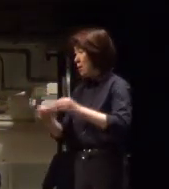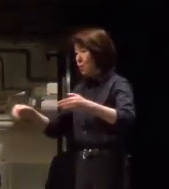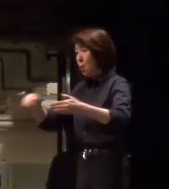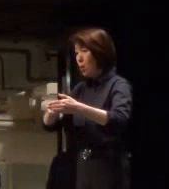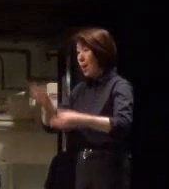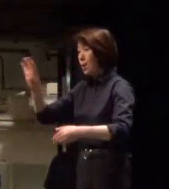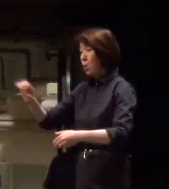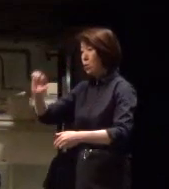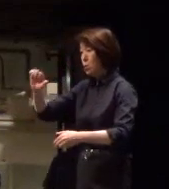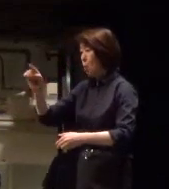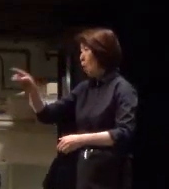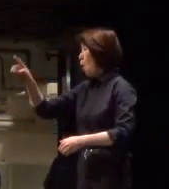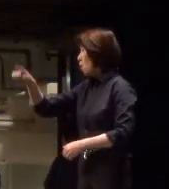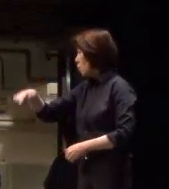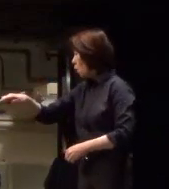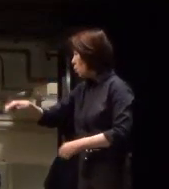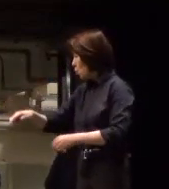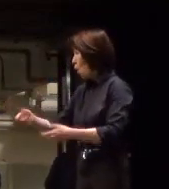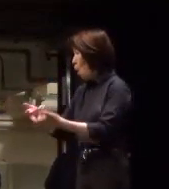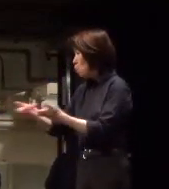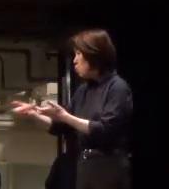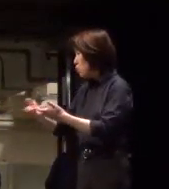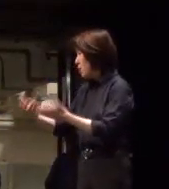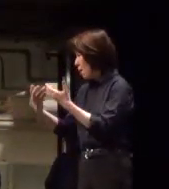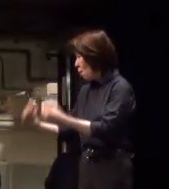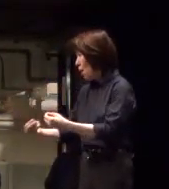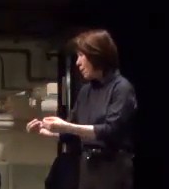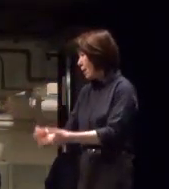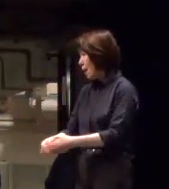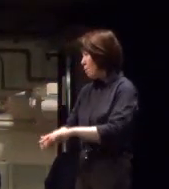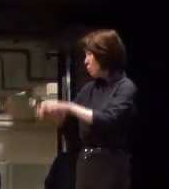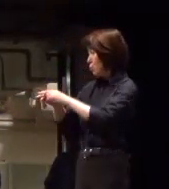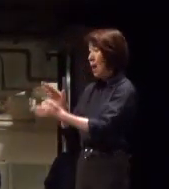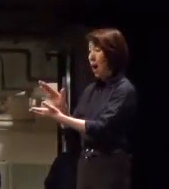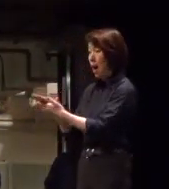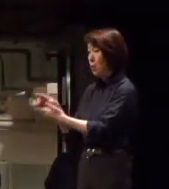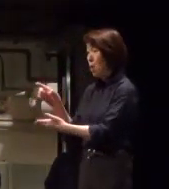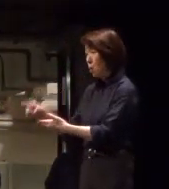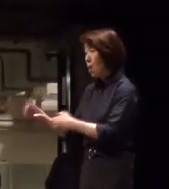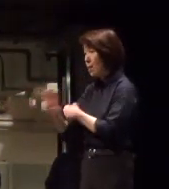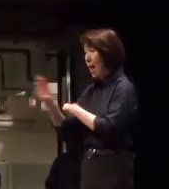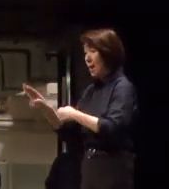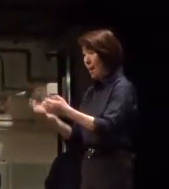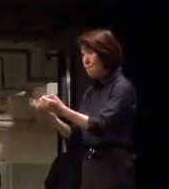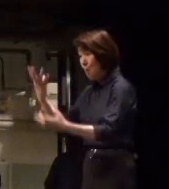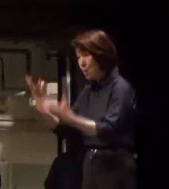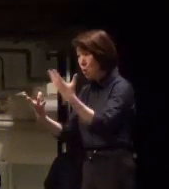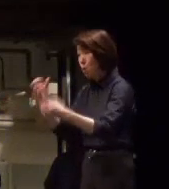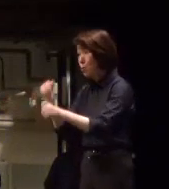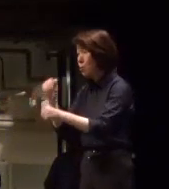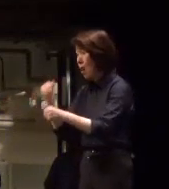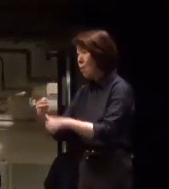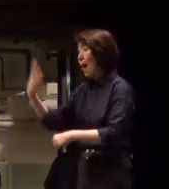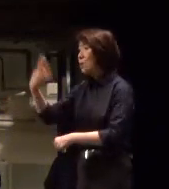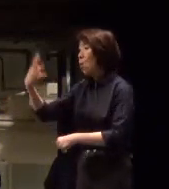ンのプルトニウム、分離されたプルトニウムがありますが、それで原爆を作れば4000発作れてしま